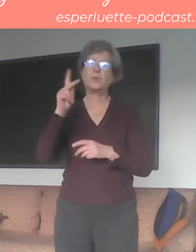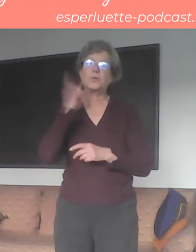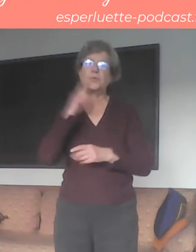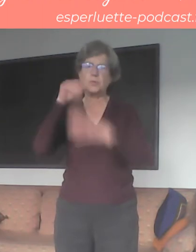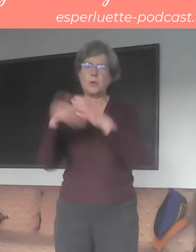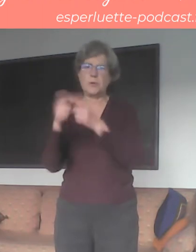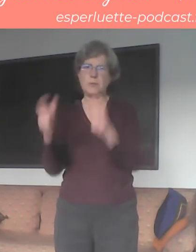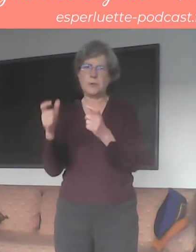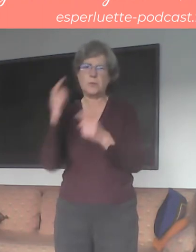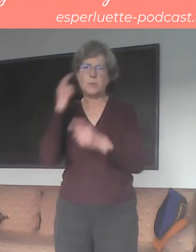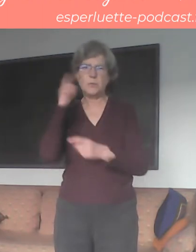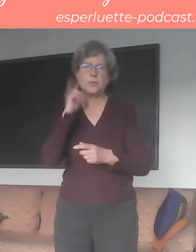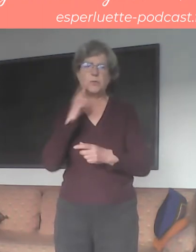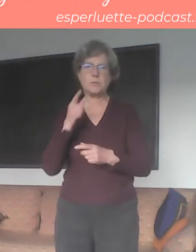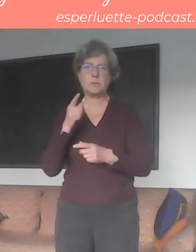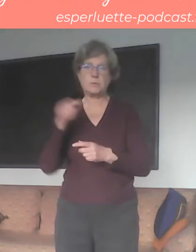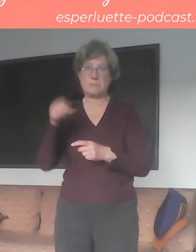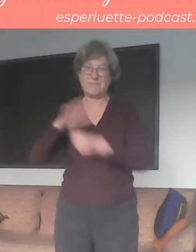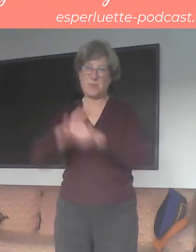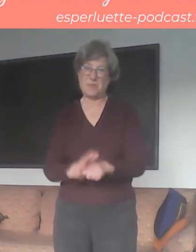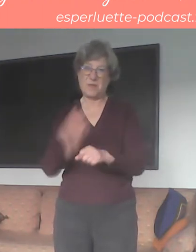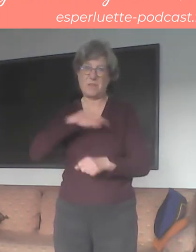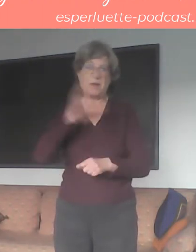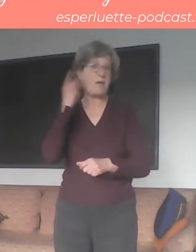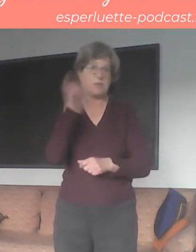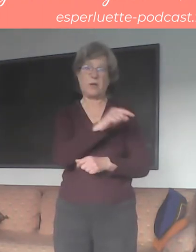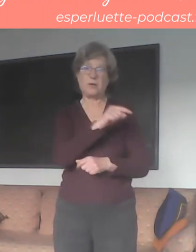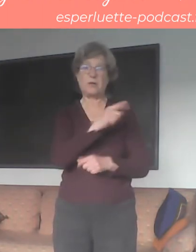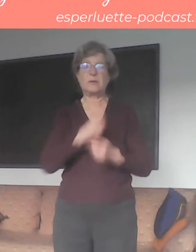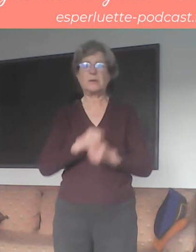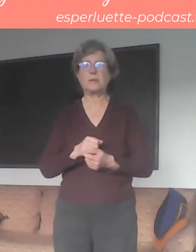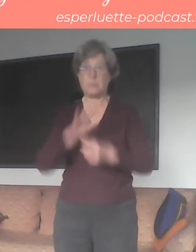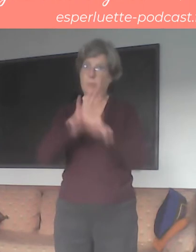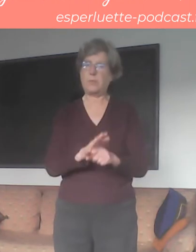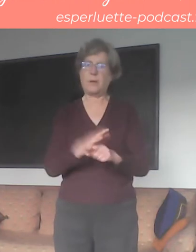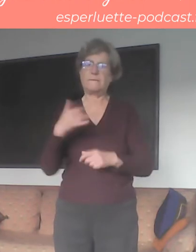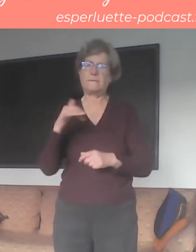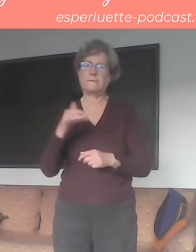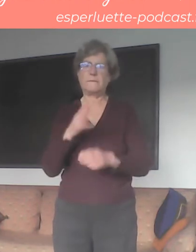Quand j'ai rencontré la langue des signes, j'ai été frappée par le fait